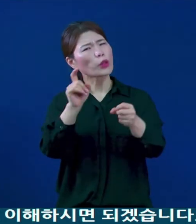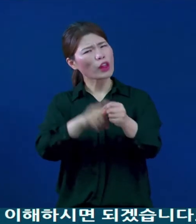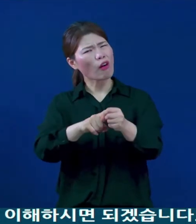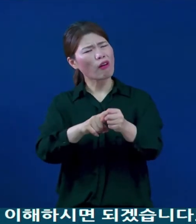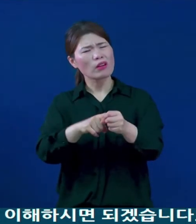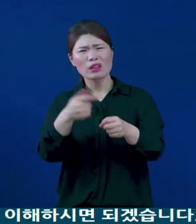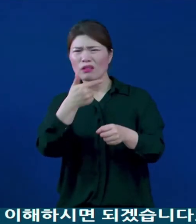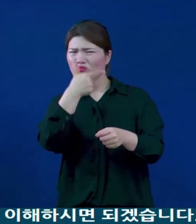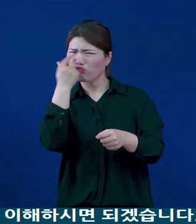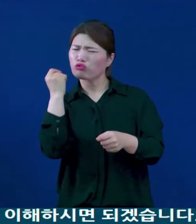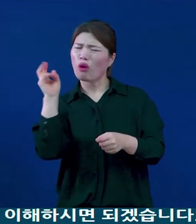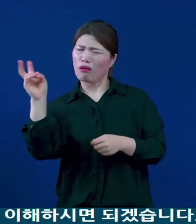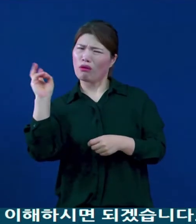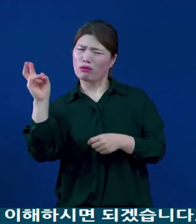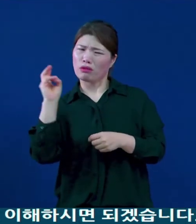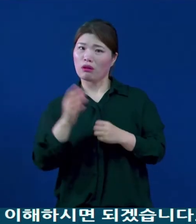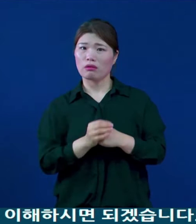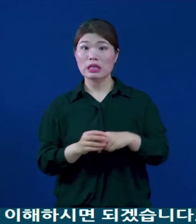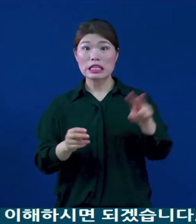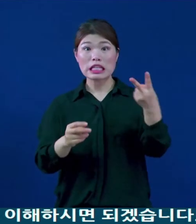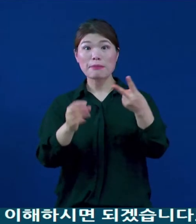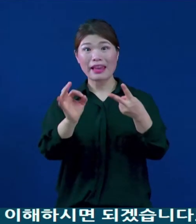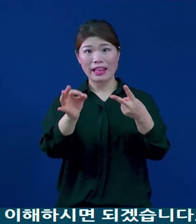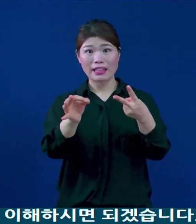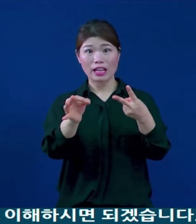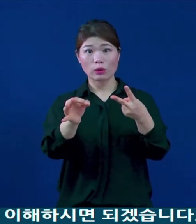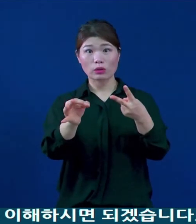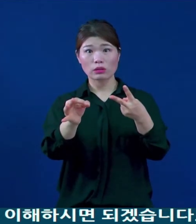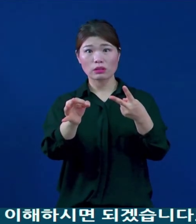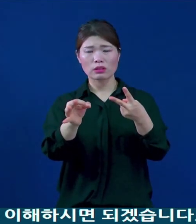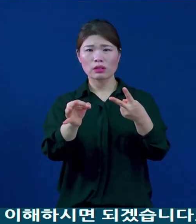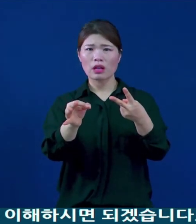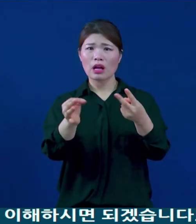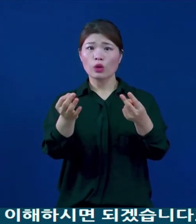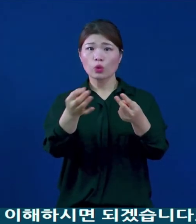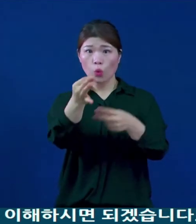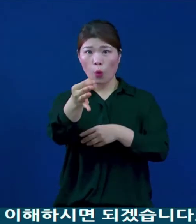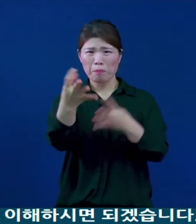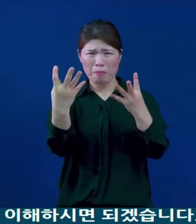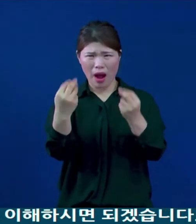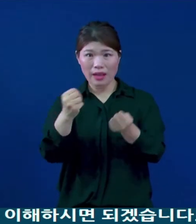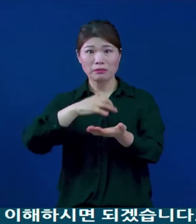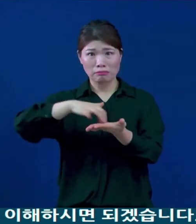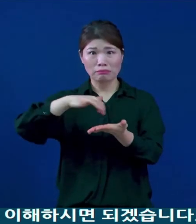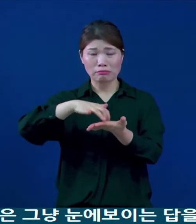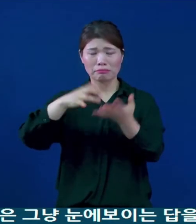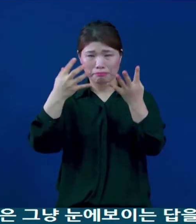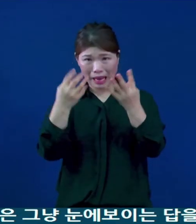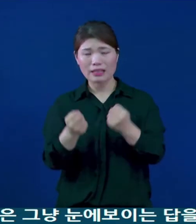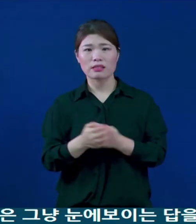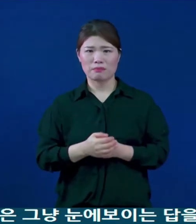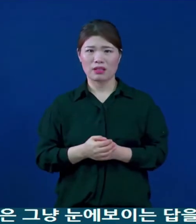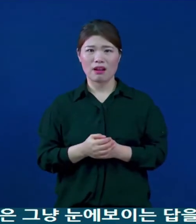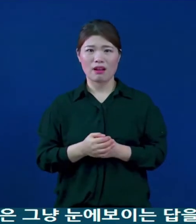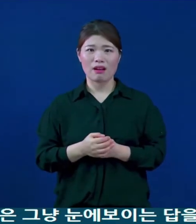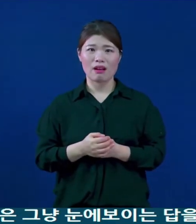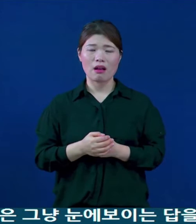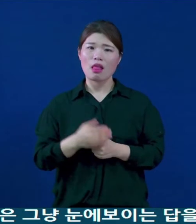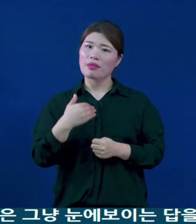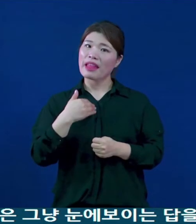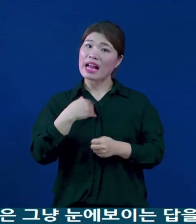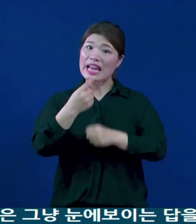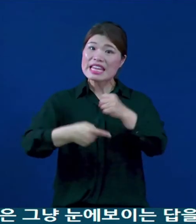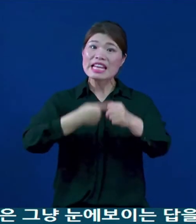부족하리이다. 200데나리온은 많은 그 액수, 여러분 아마 대충 전에 말씀드렸죠. 내가